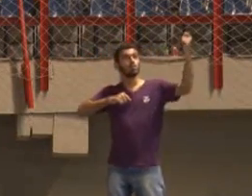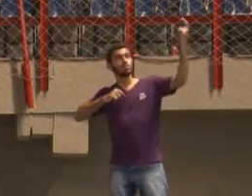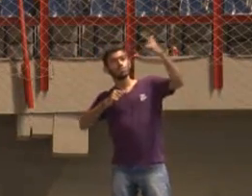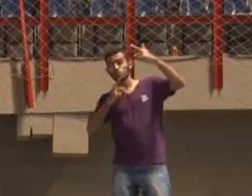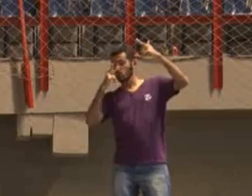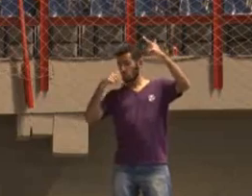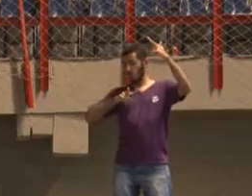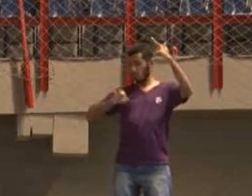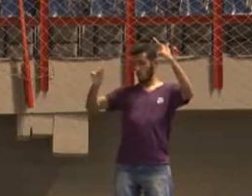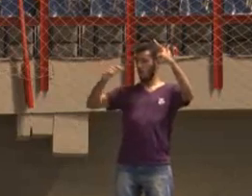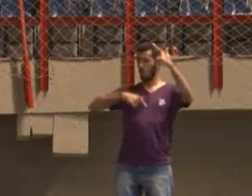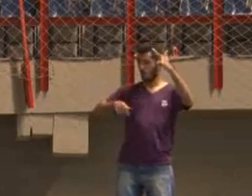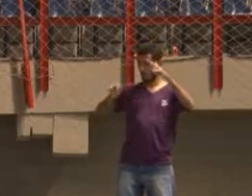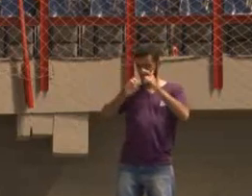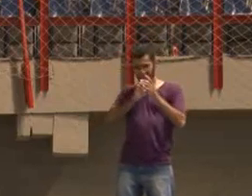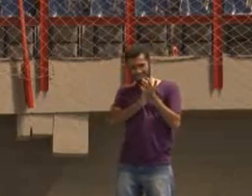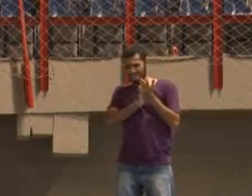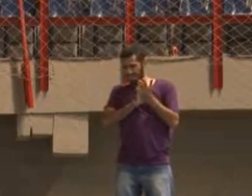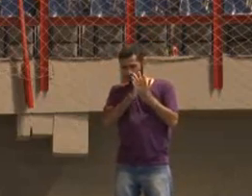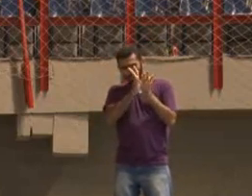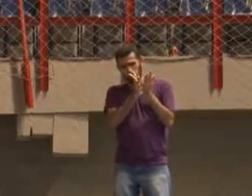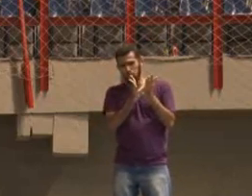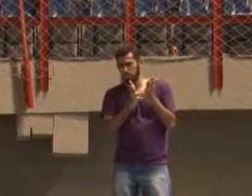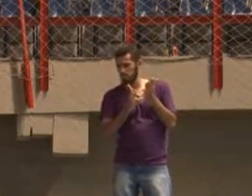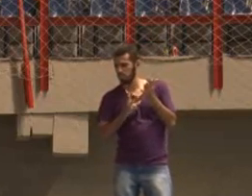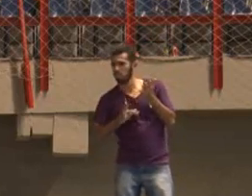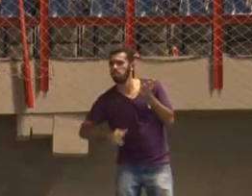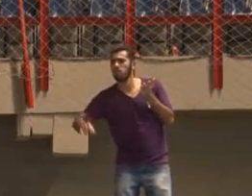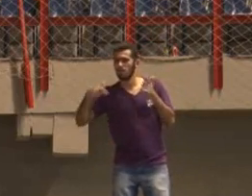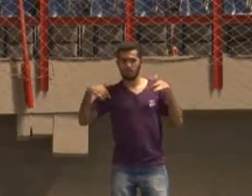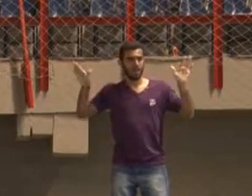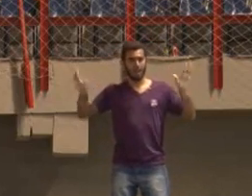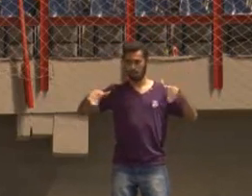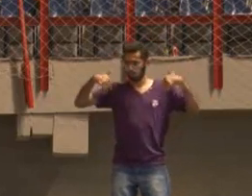de abelha e você vai cair como uma pedra no meio do mar.